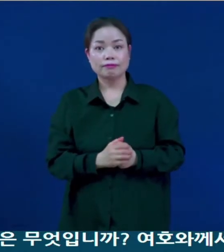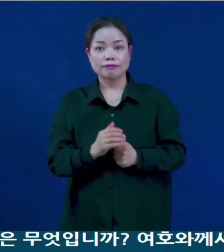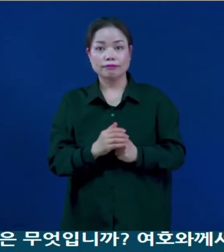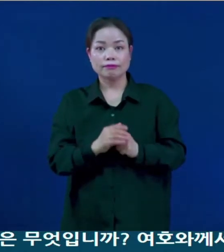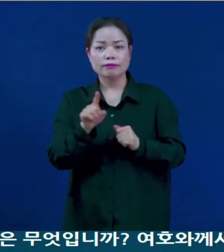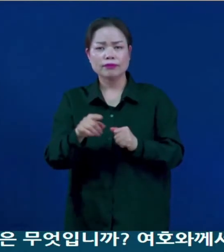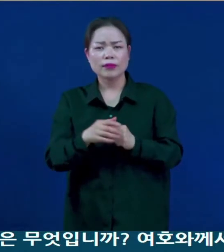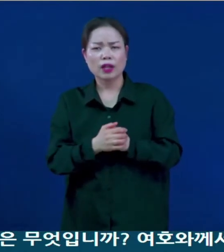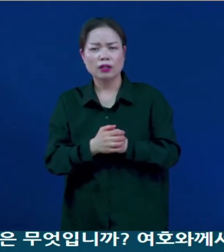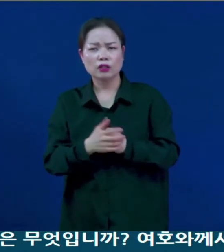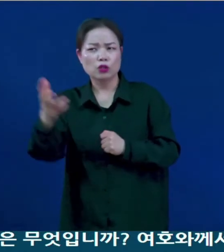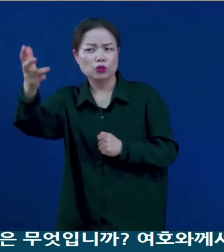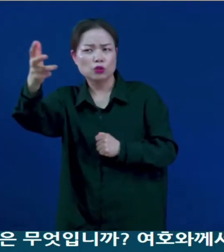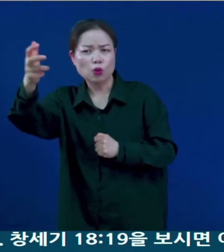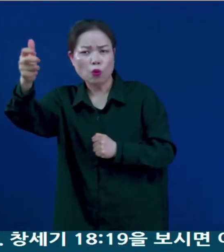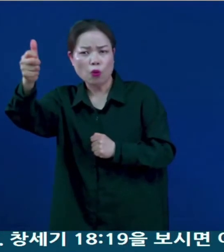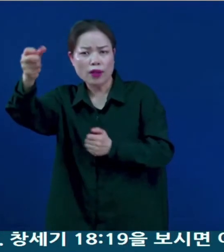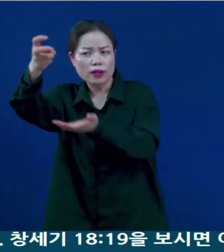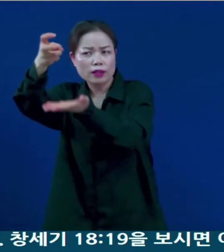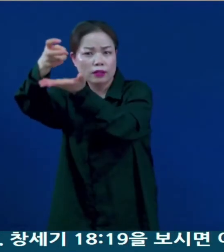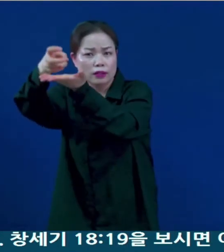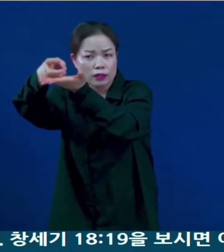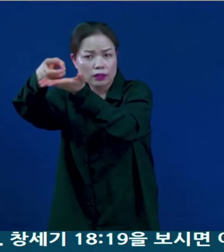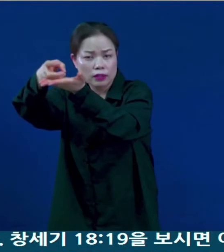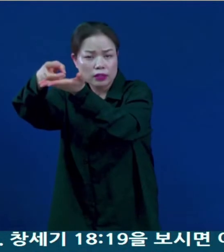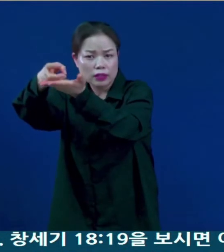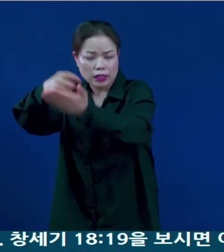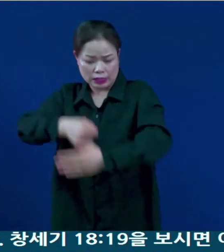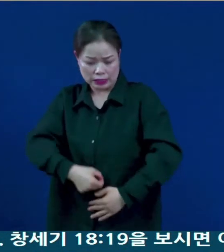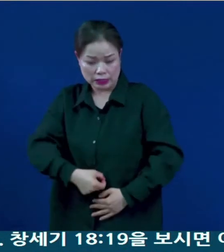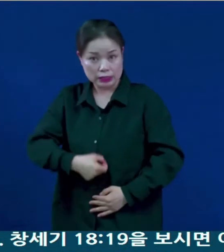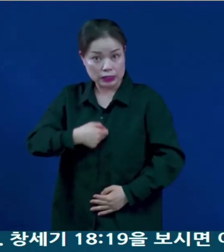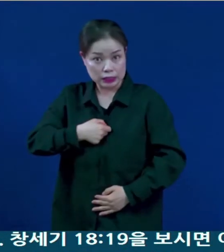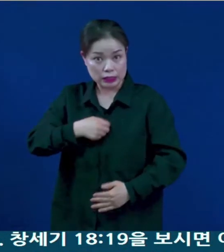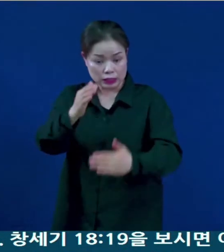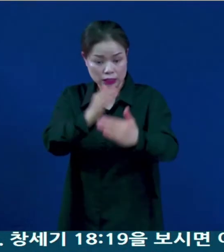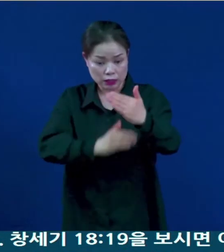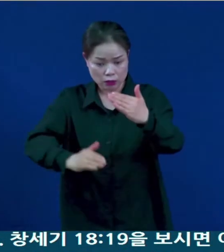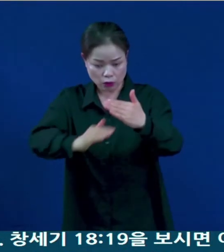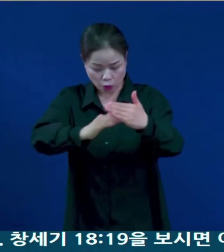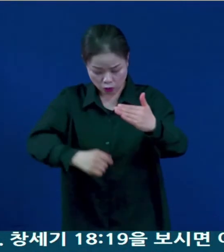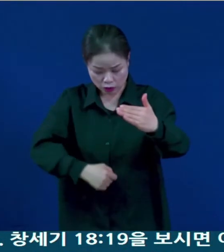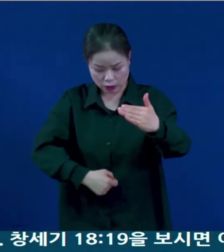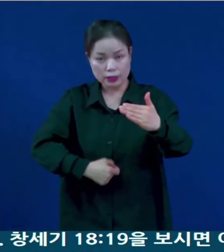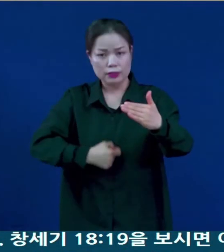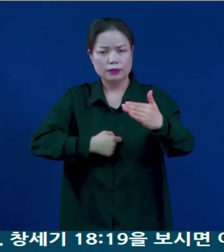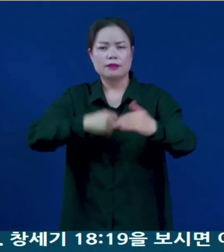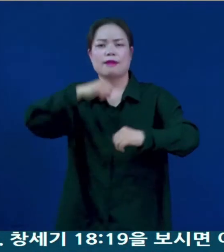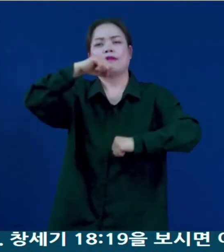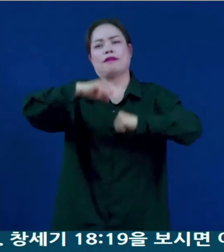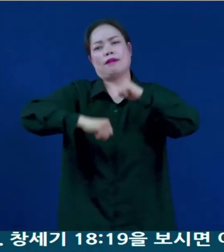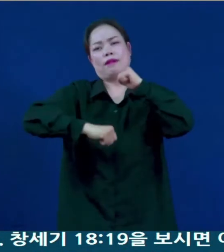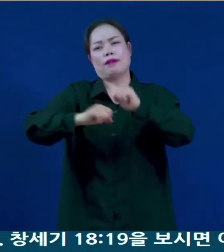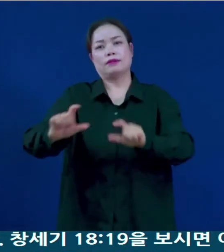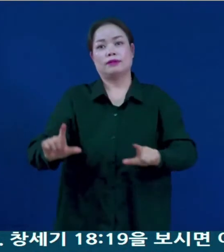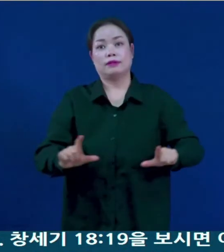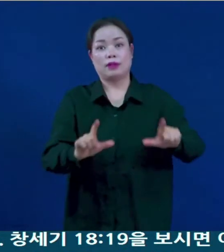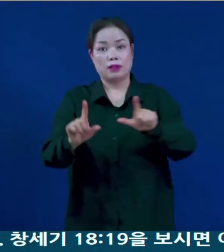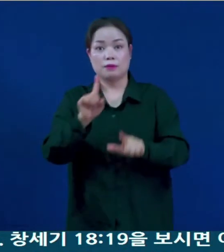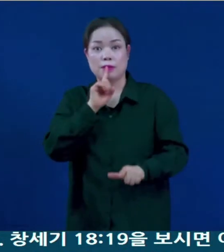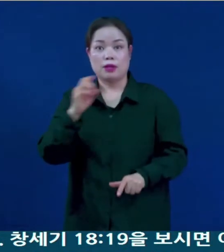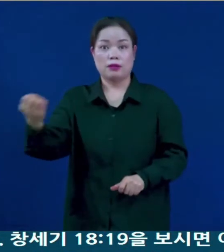그러니까 여호와의 길은 의와 공의를 행하는 생활을